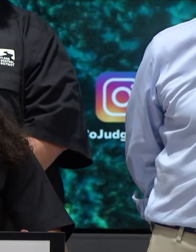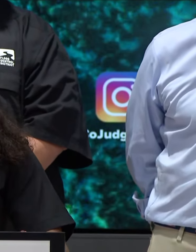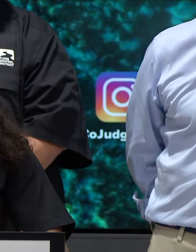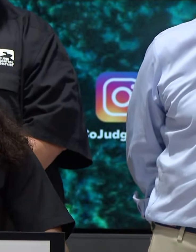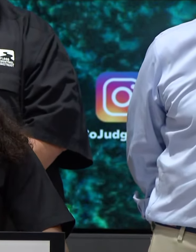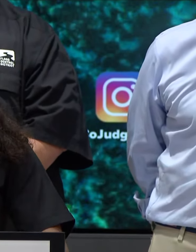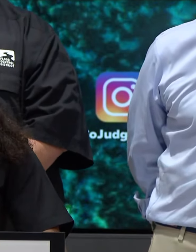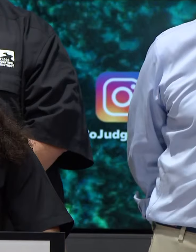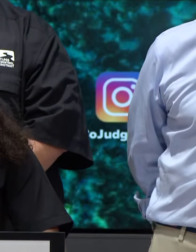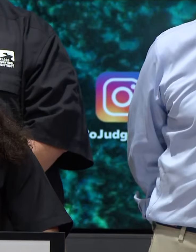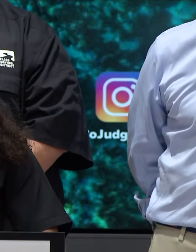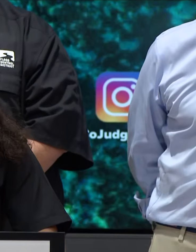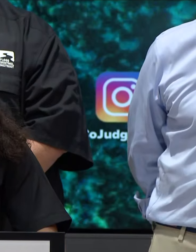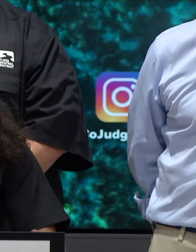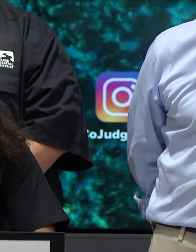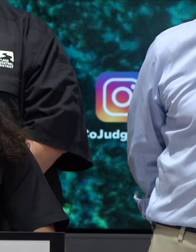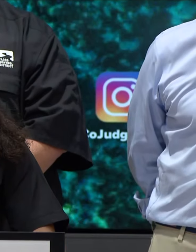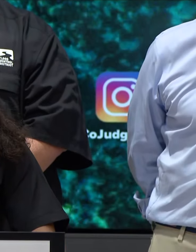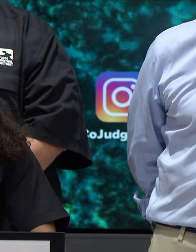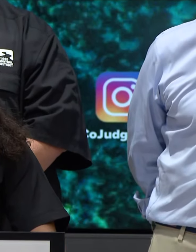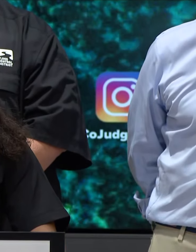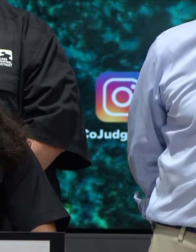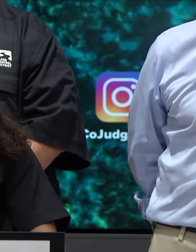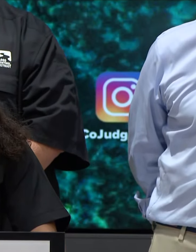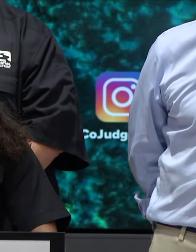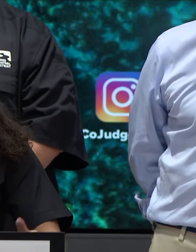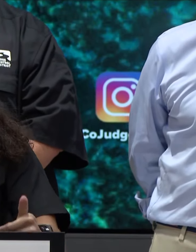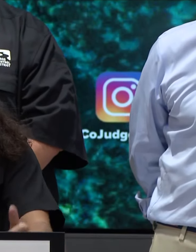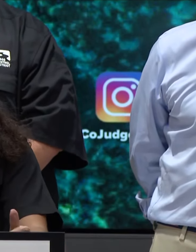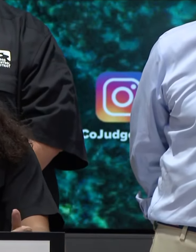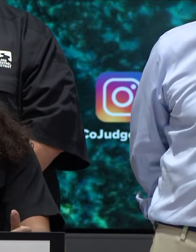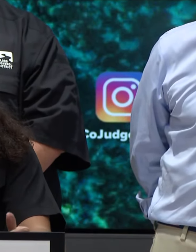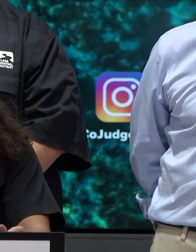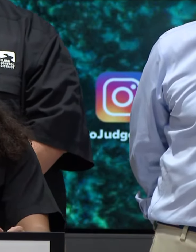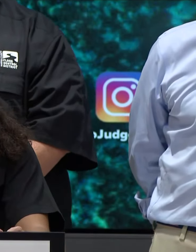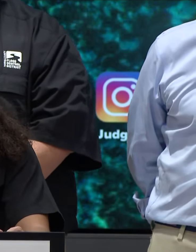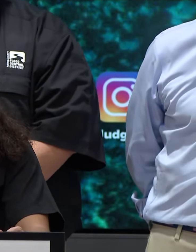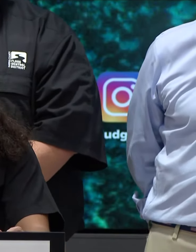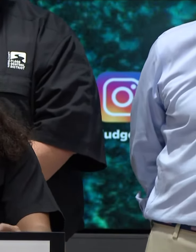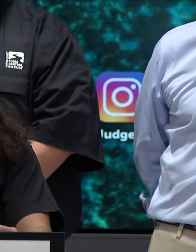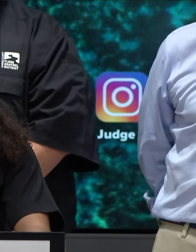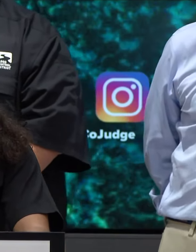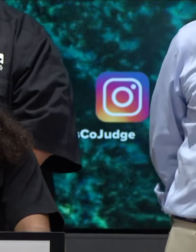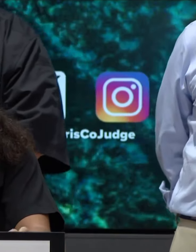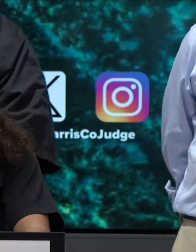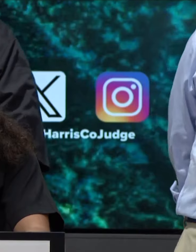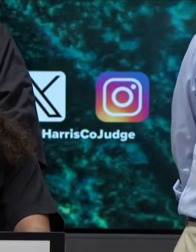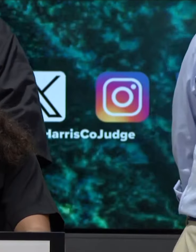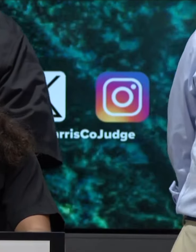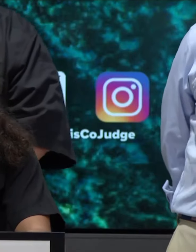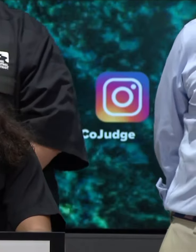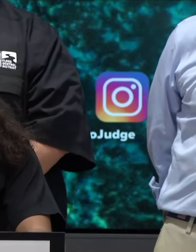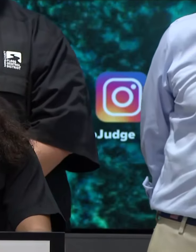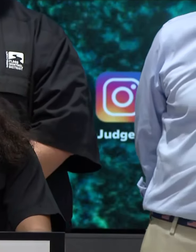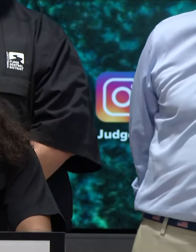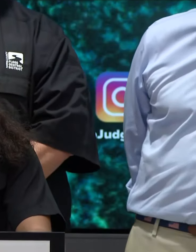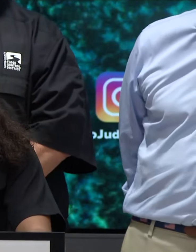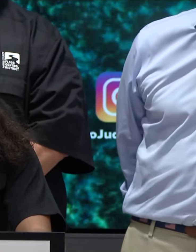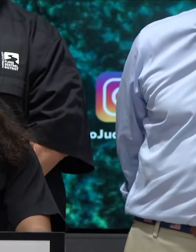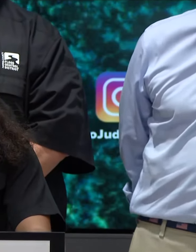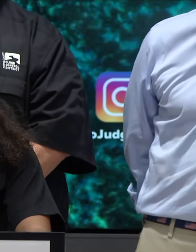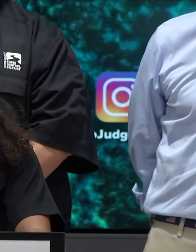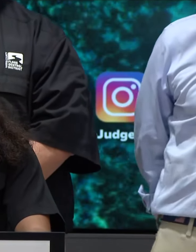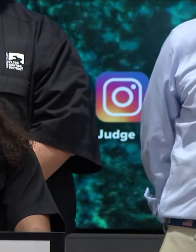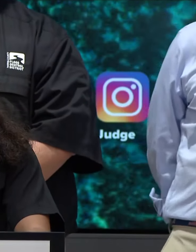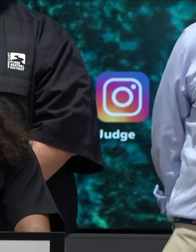de calor. Entonces, recuerden tomar agua, tomarse un tiempo para ir a